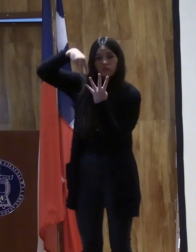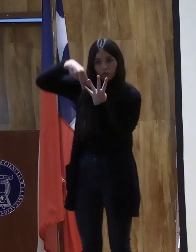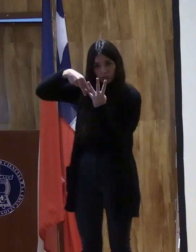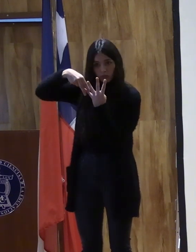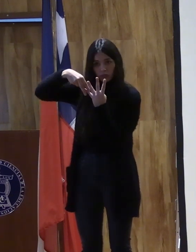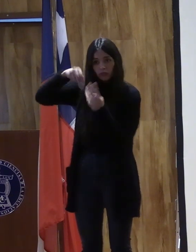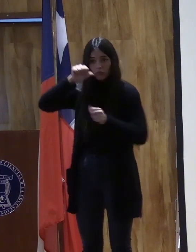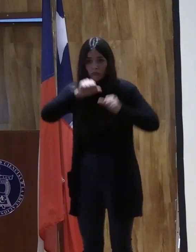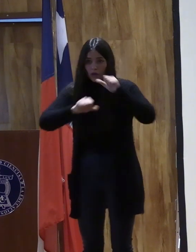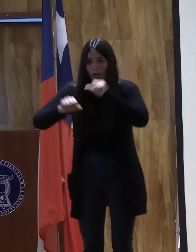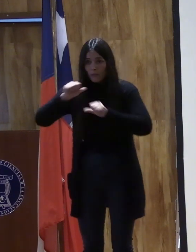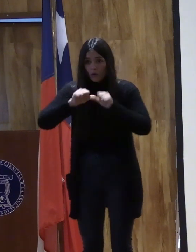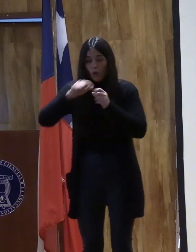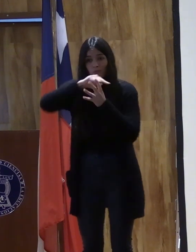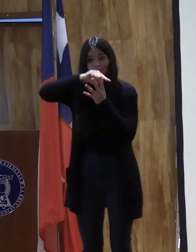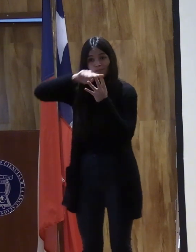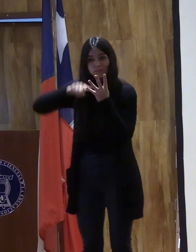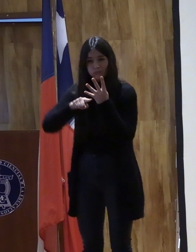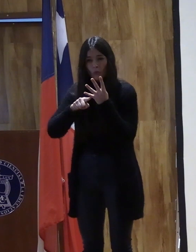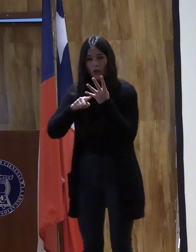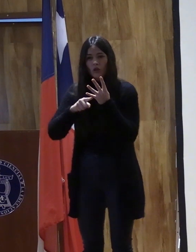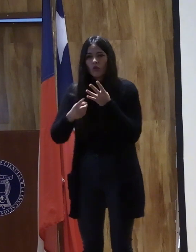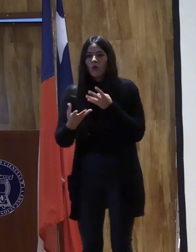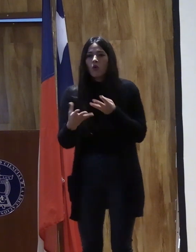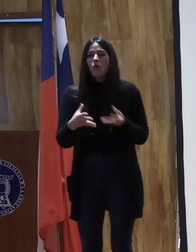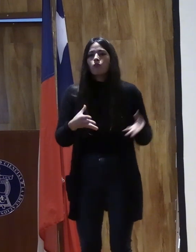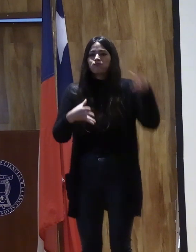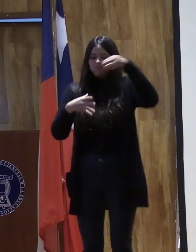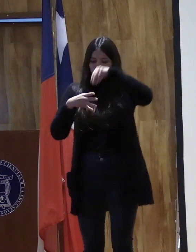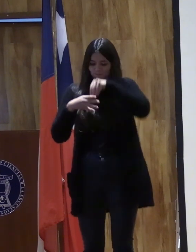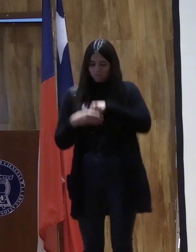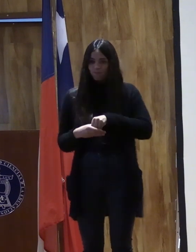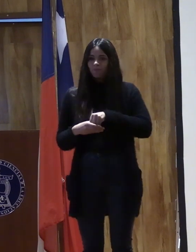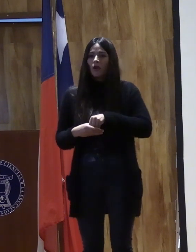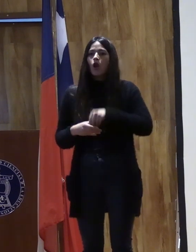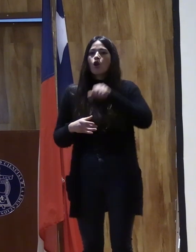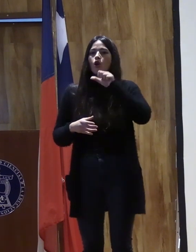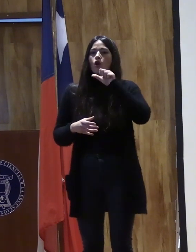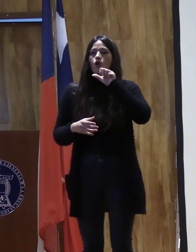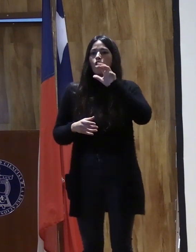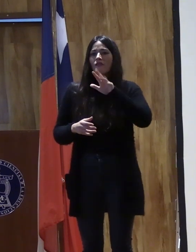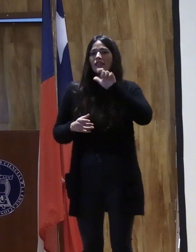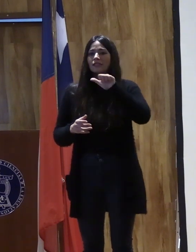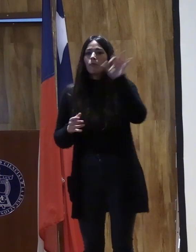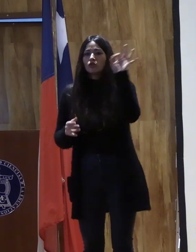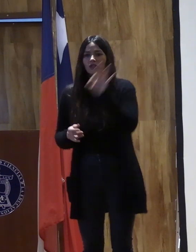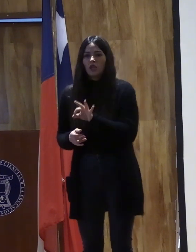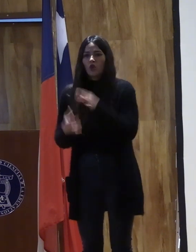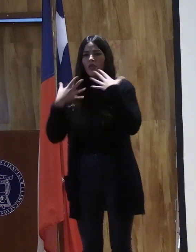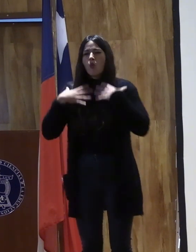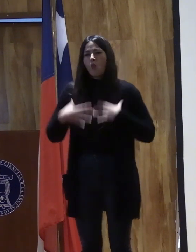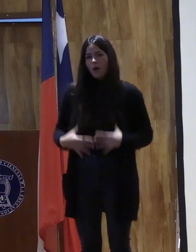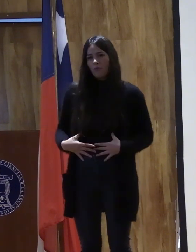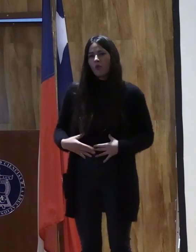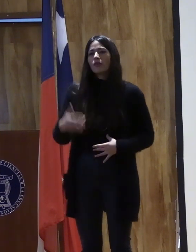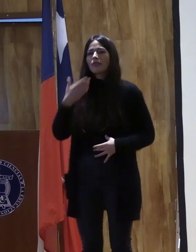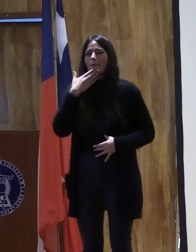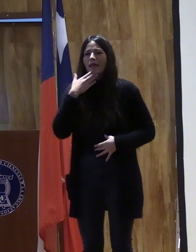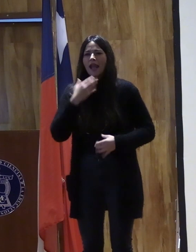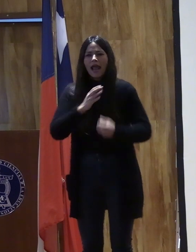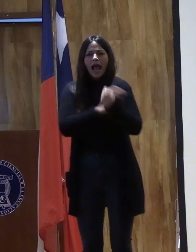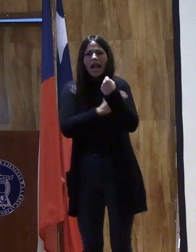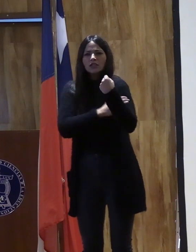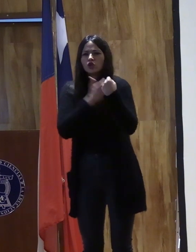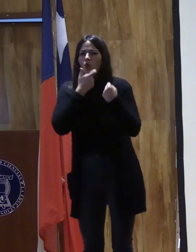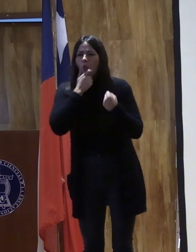oxígeno y nitrógeno, constituyen el 96% del cuerpo humano. Y después hay que agregarle calcio para tener